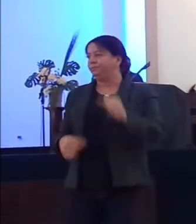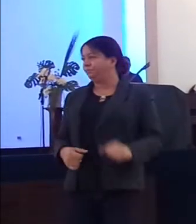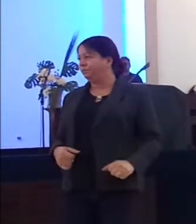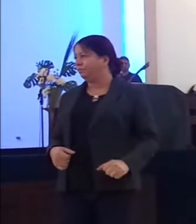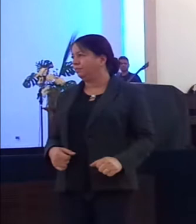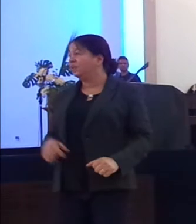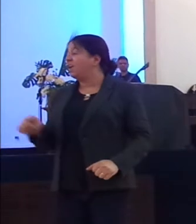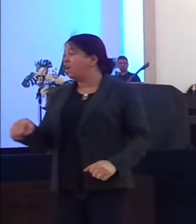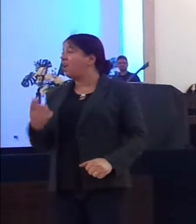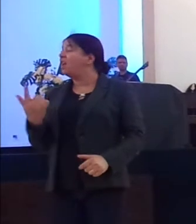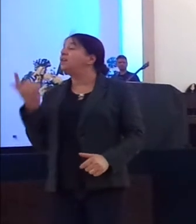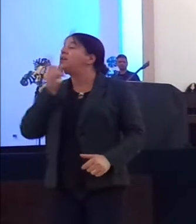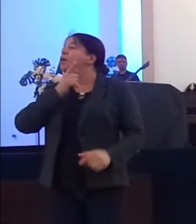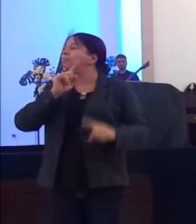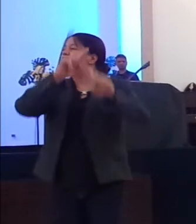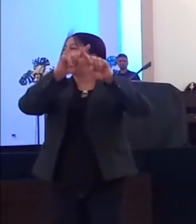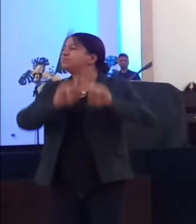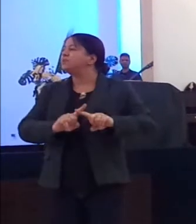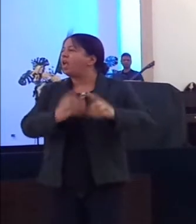Ele ganhou o prêmio Nobel da Paz.